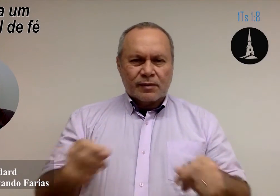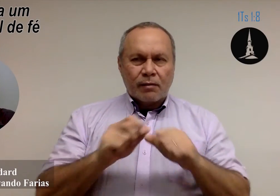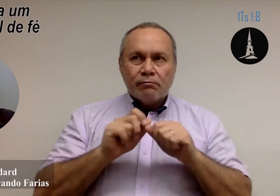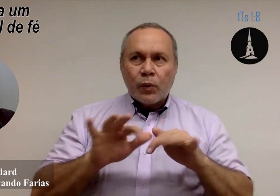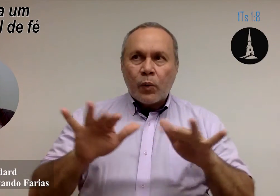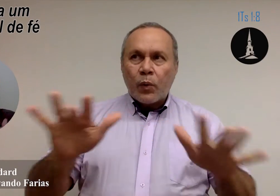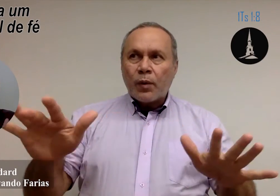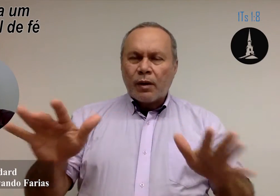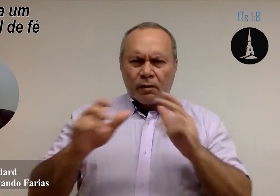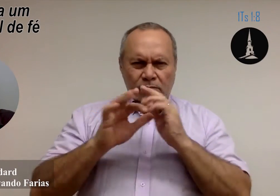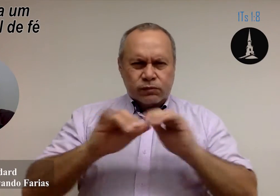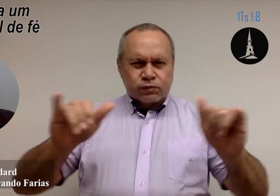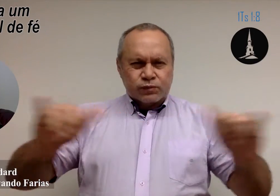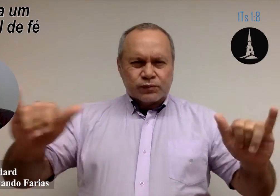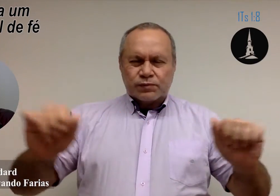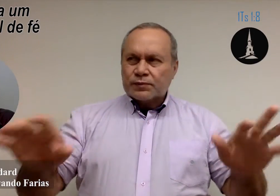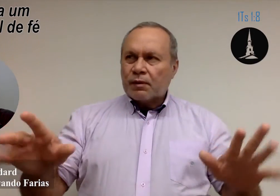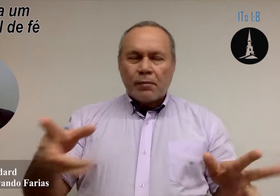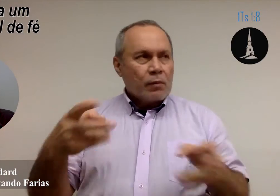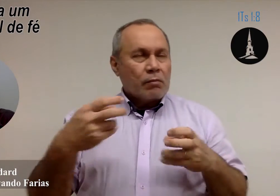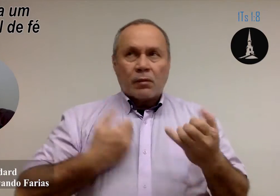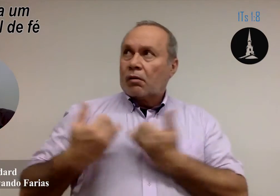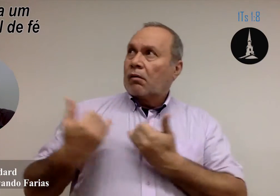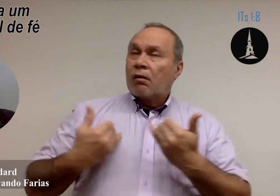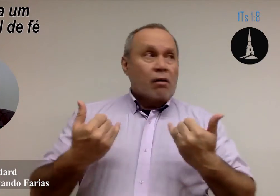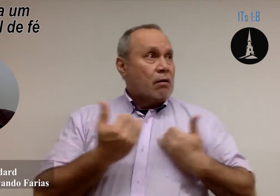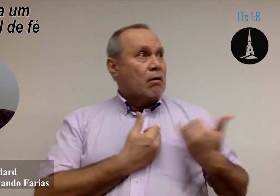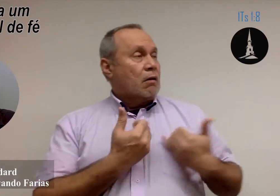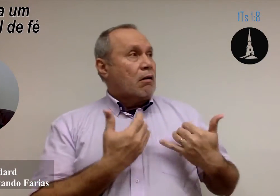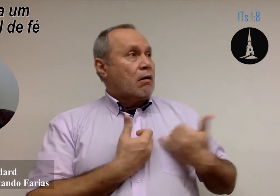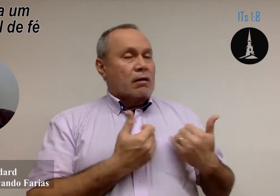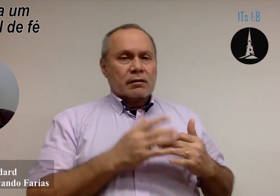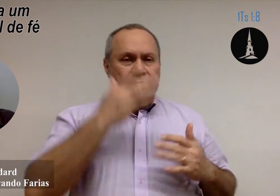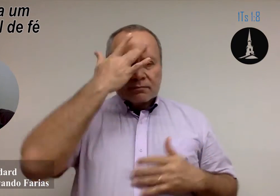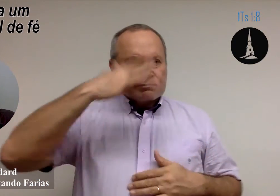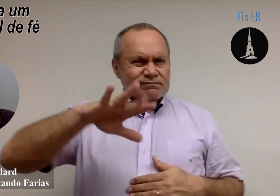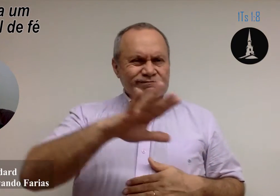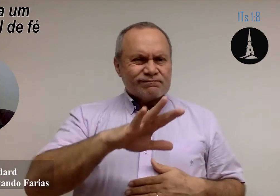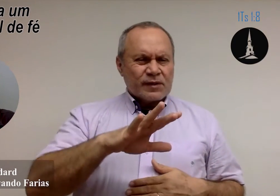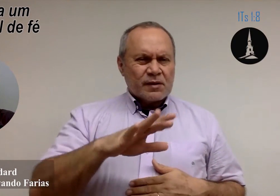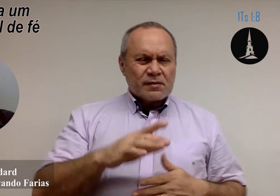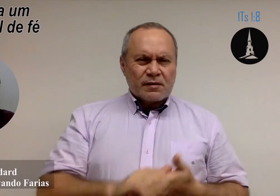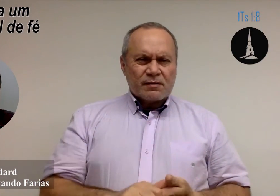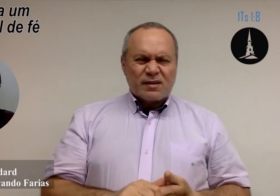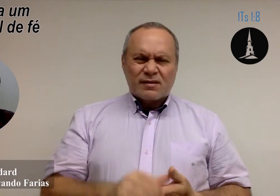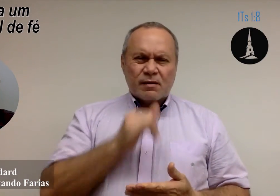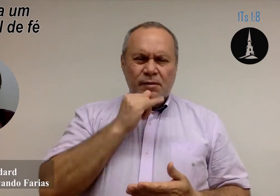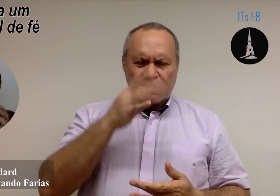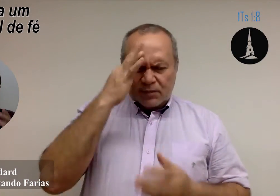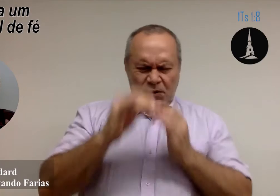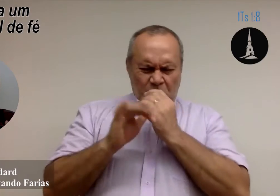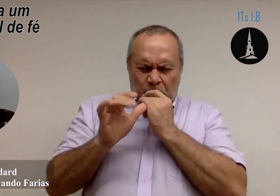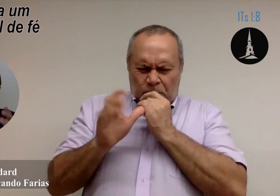soar como uma trombeta. Soar como uma trombeta. É como se alguém estivesse tocando